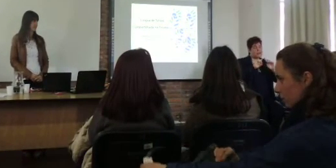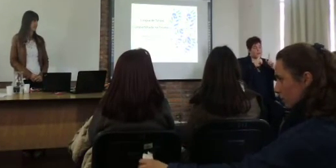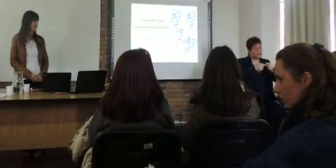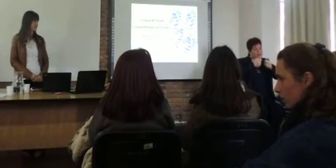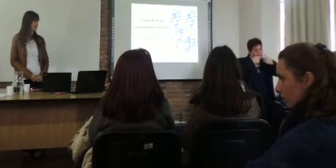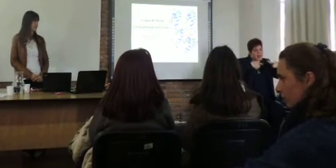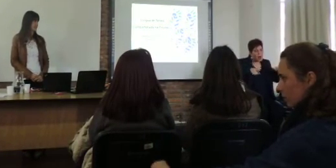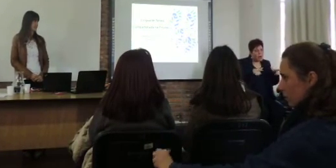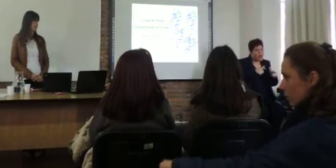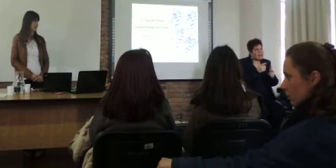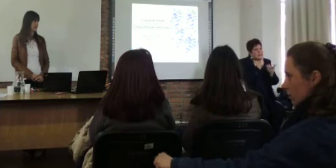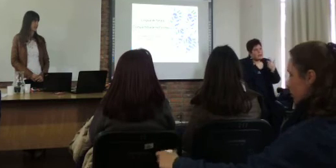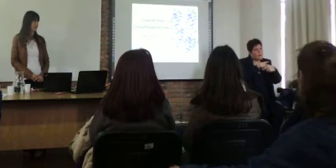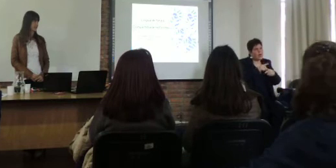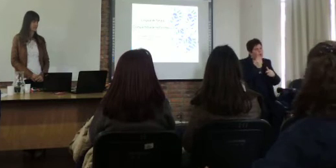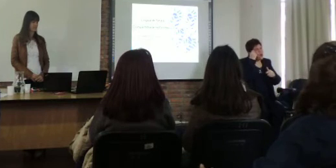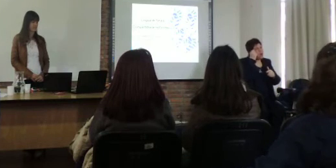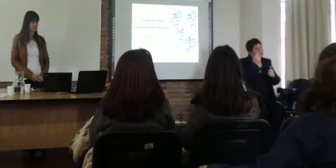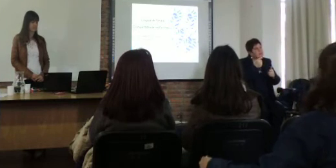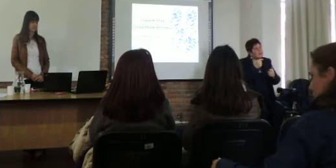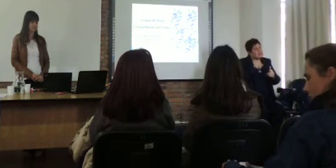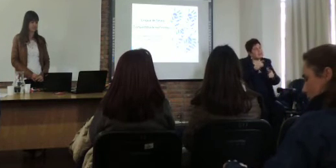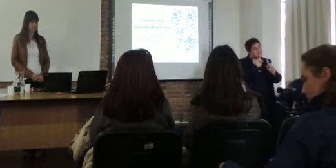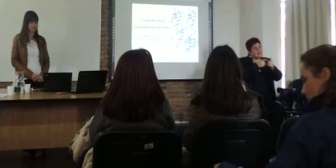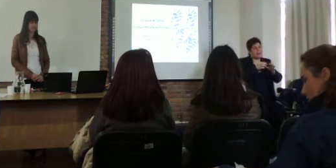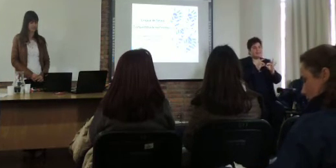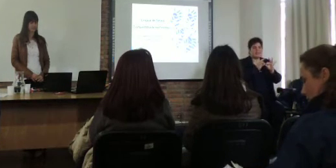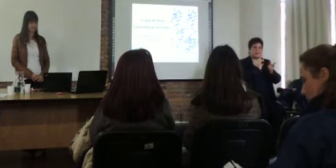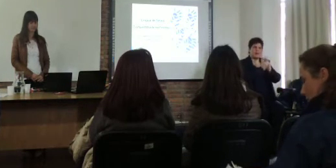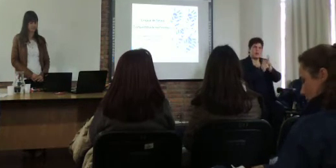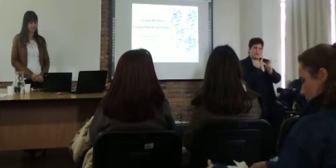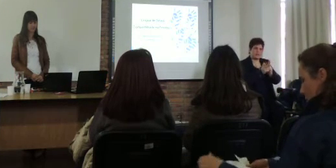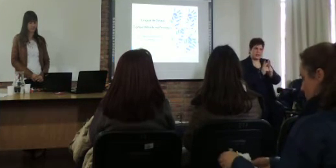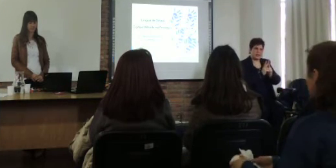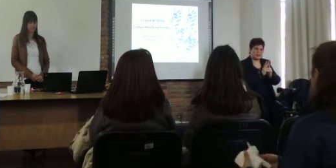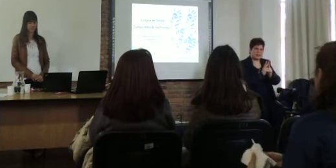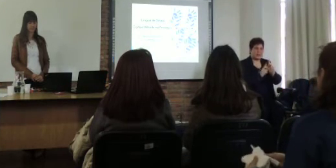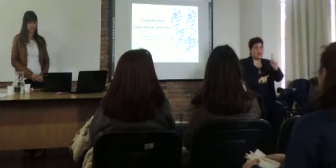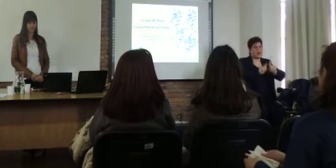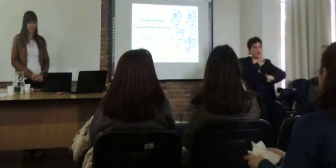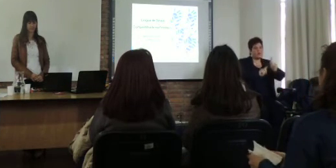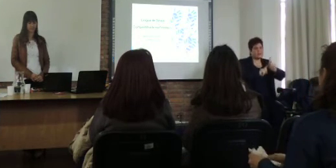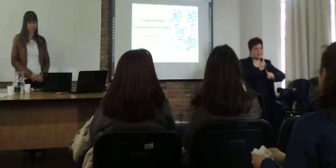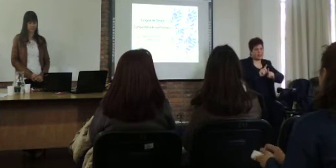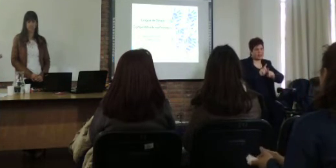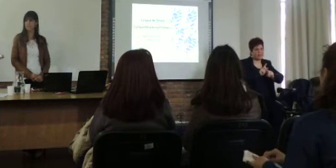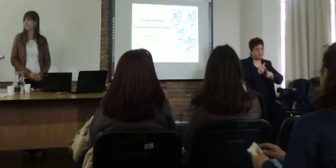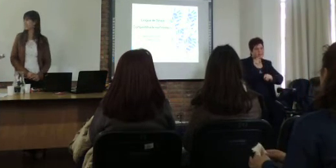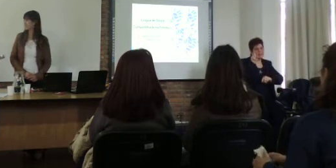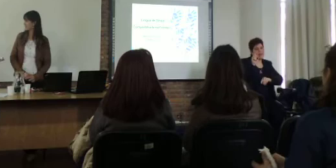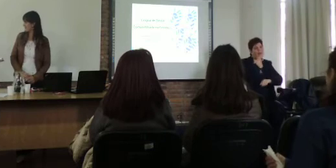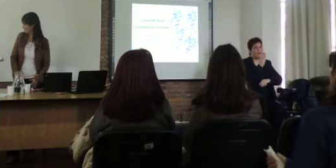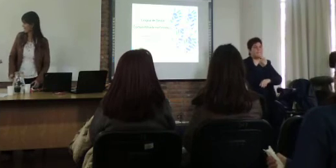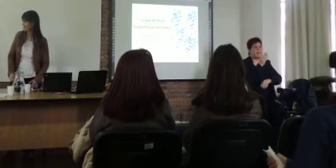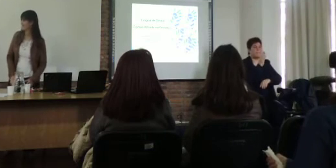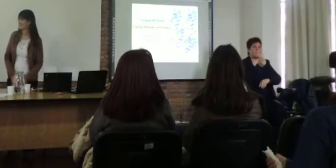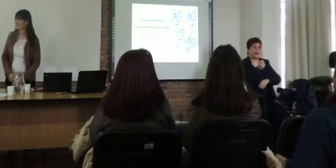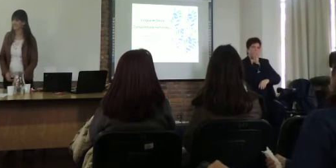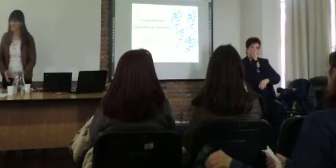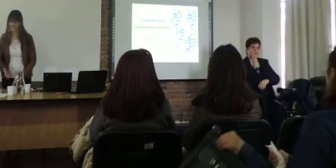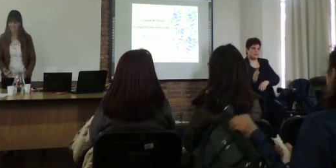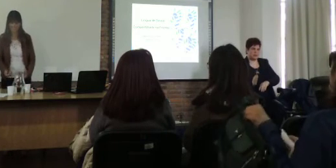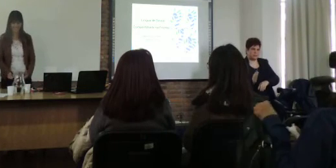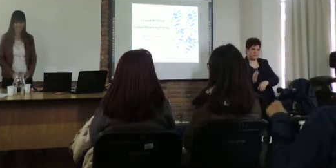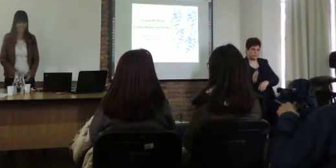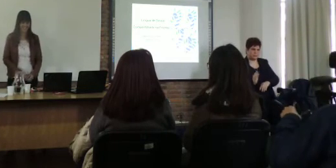neuropsicopedagoga, y su actuación profesional es de intérprete de lengua de señas en la Universidad Federal de La Paz. Bienvenida,